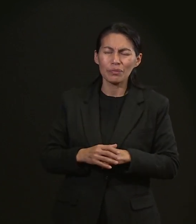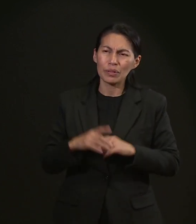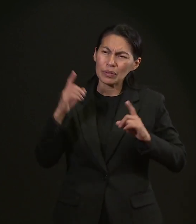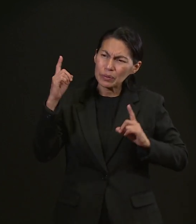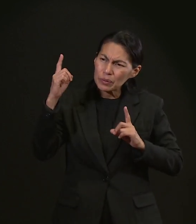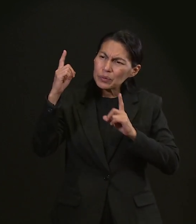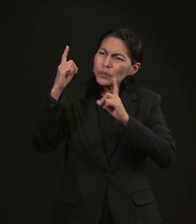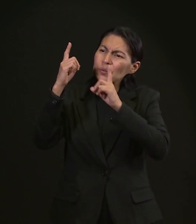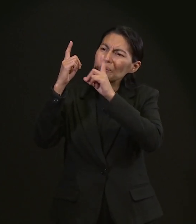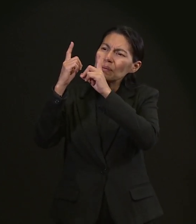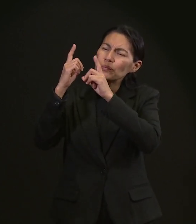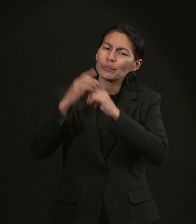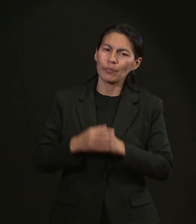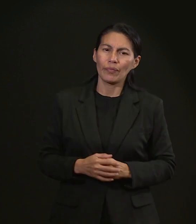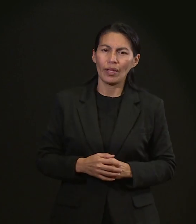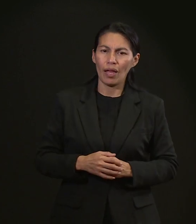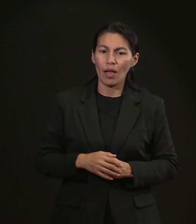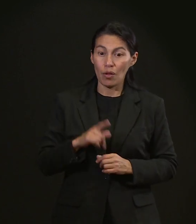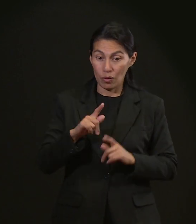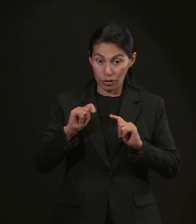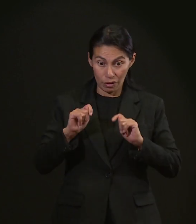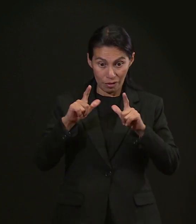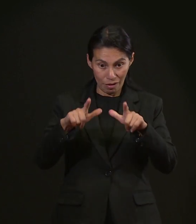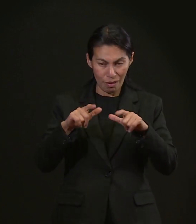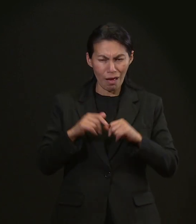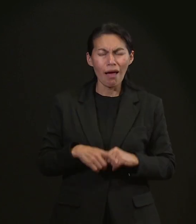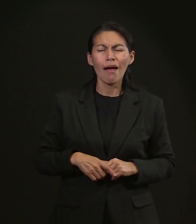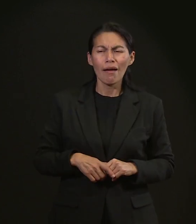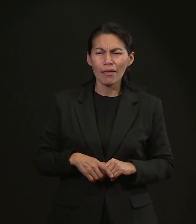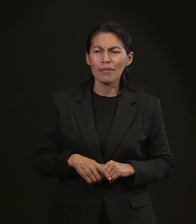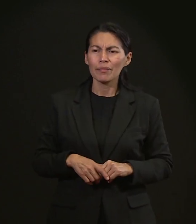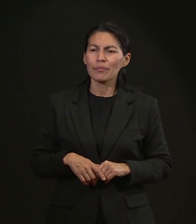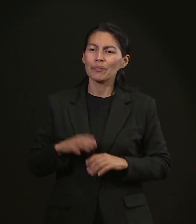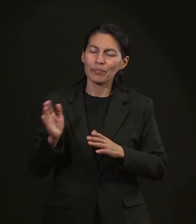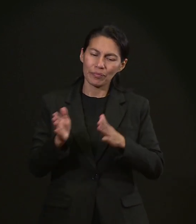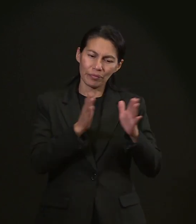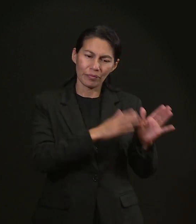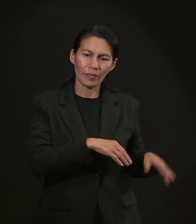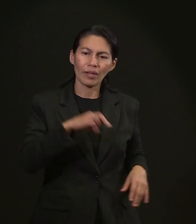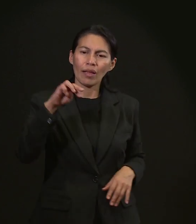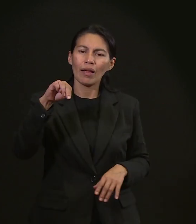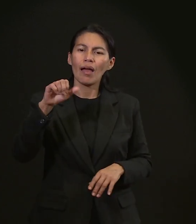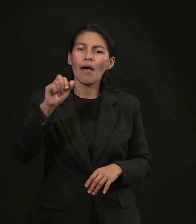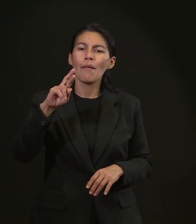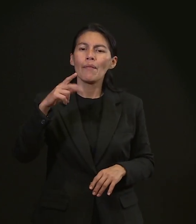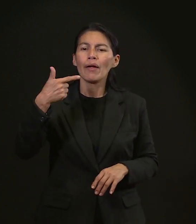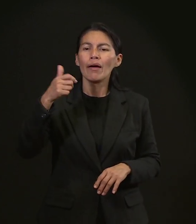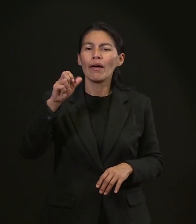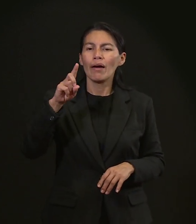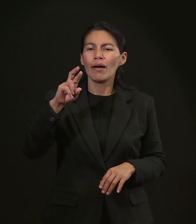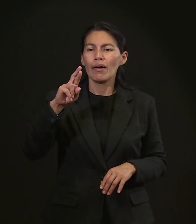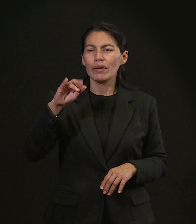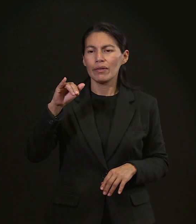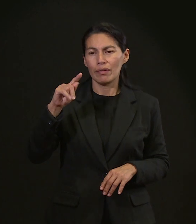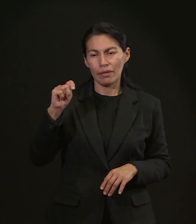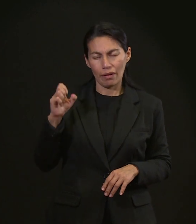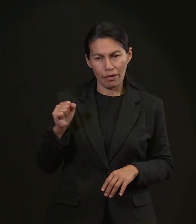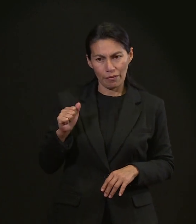él vamos a estar hablando desde apizaco tlaxcala nos dice margarita fernández buenas noches